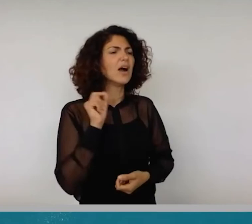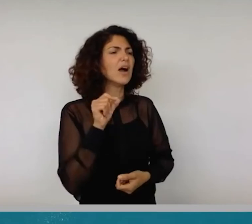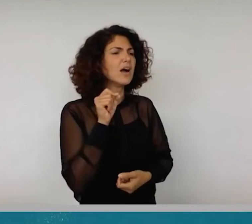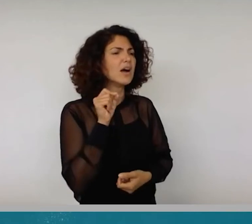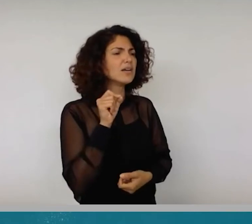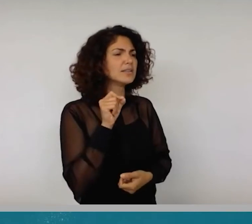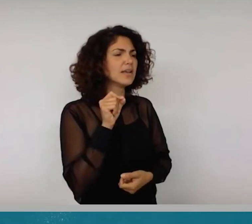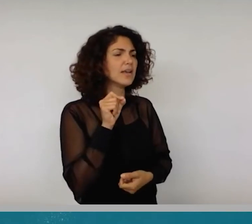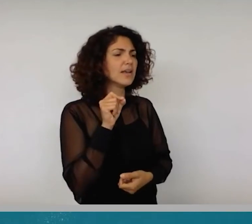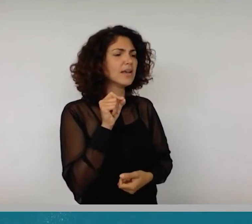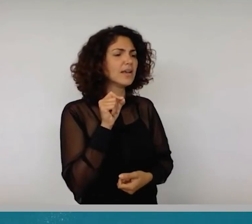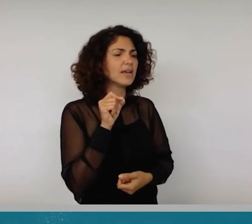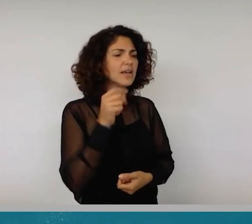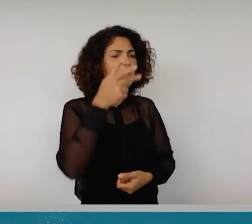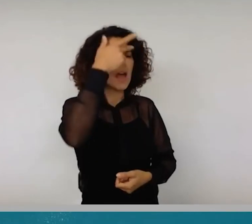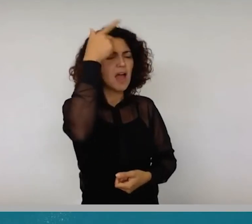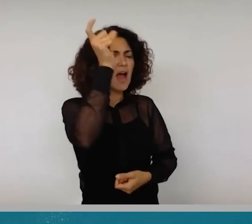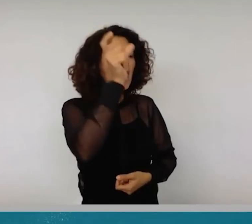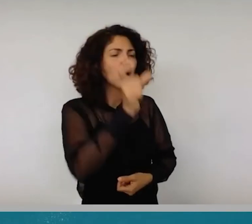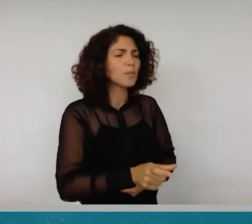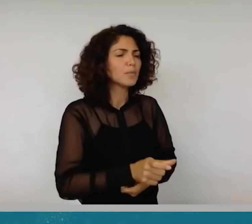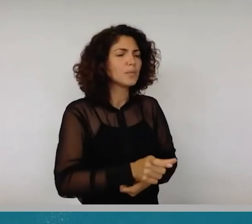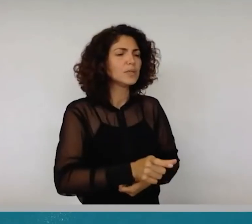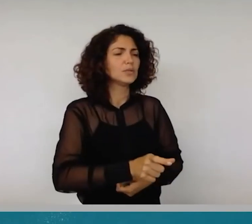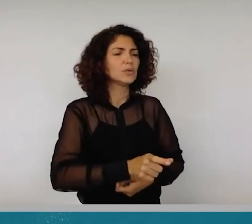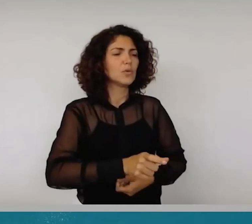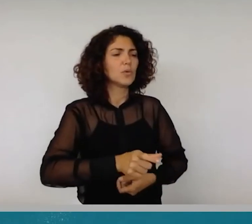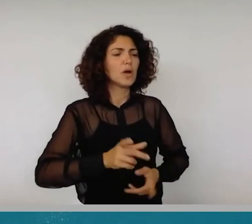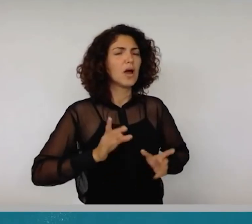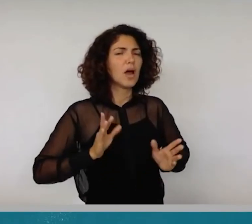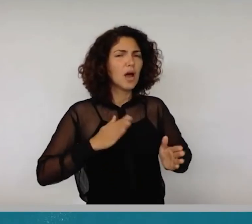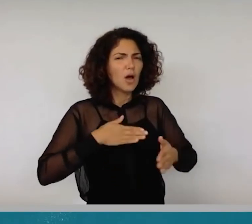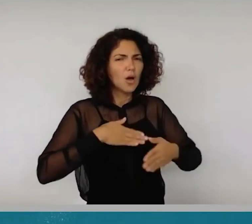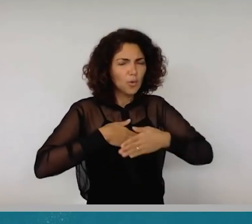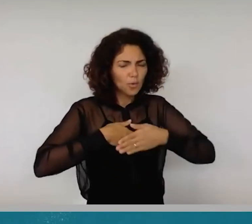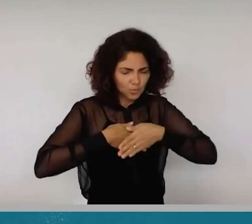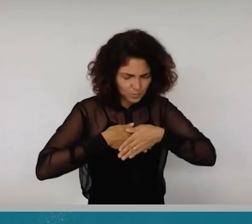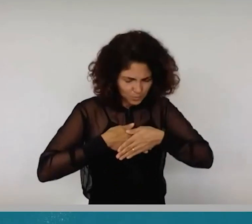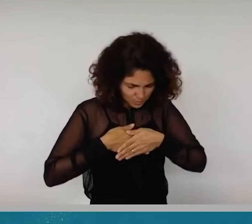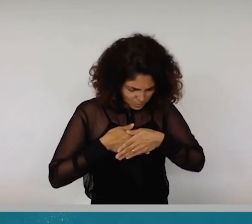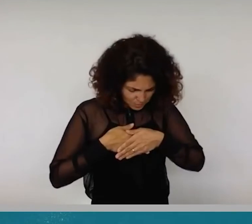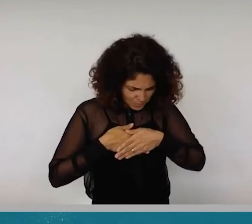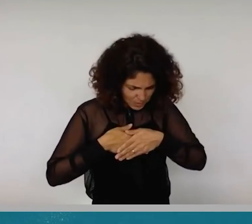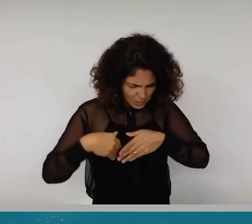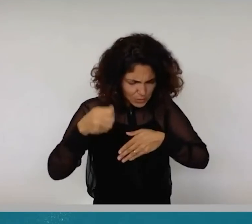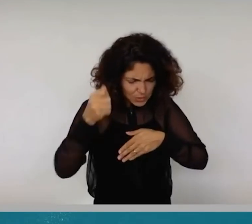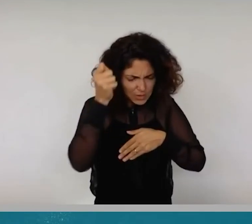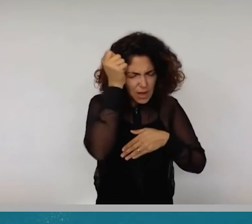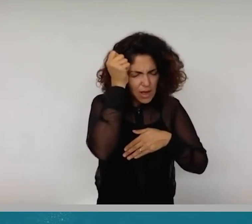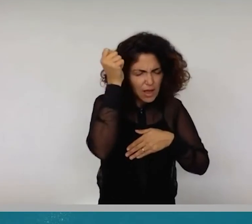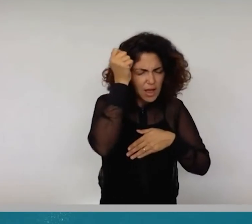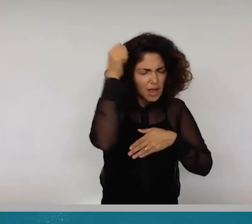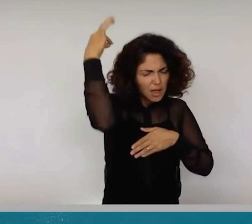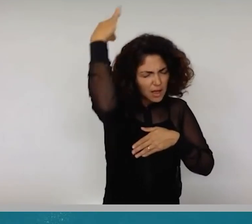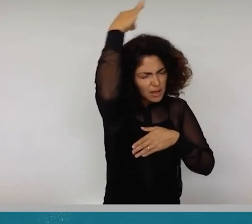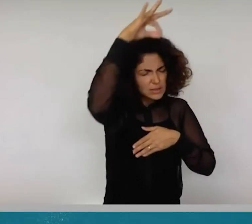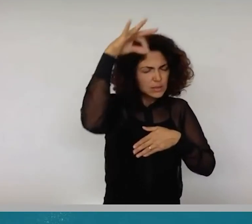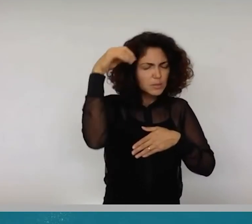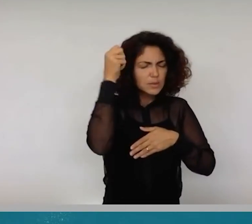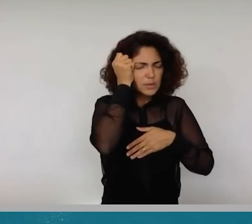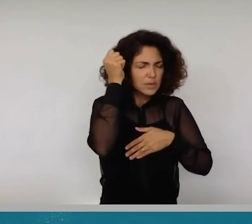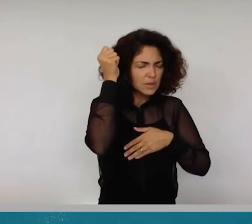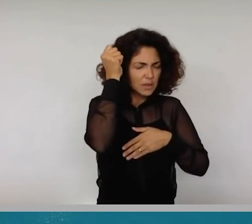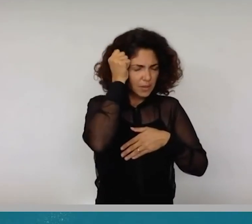arrependido de espírito. Irmãos, quem é humilde e arrependido de espírito?